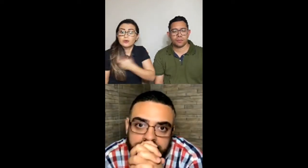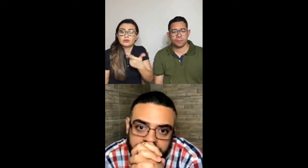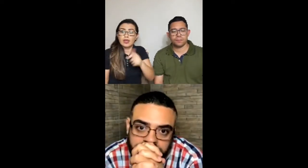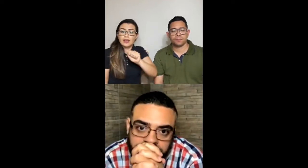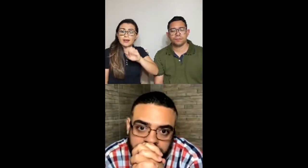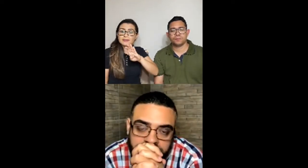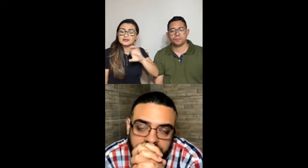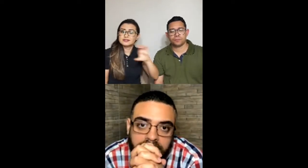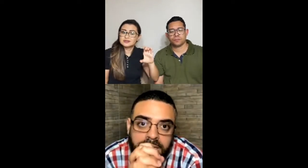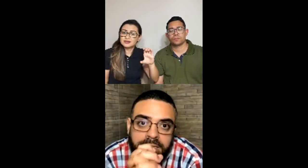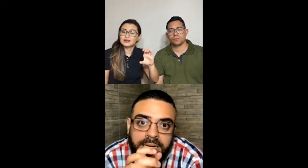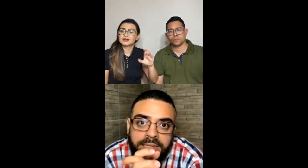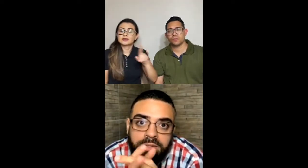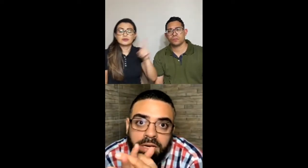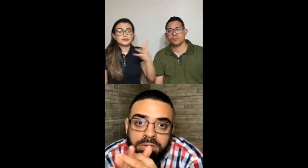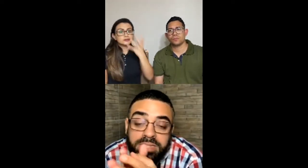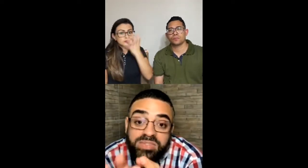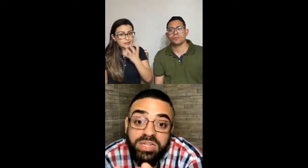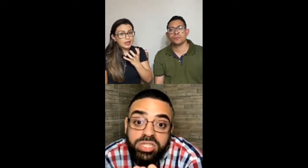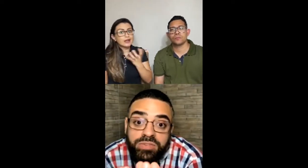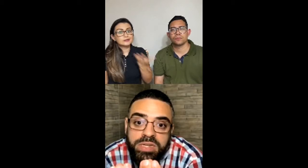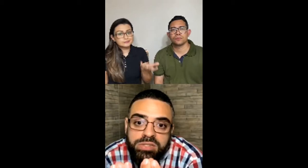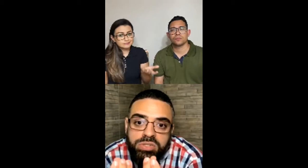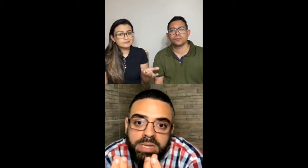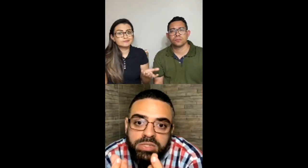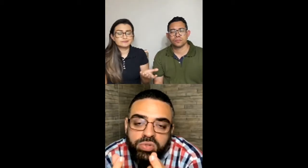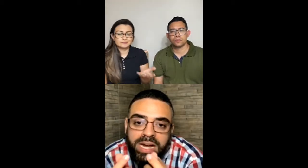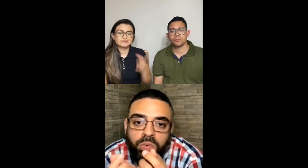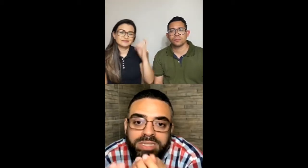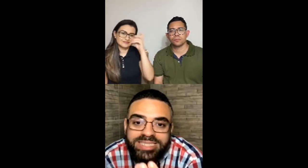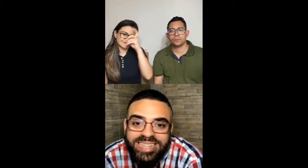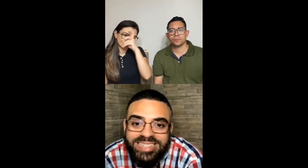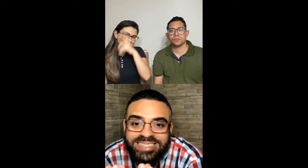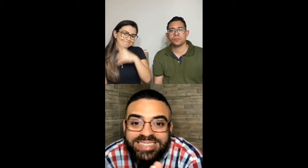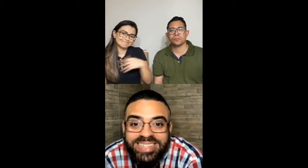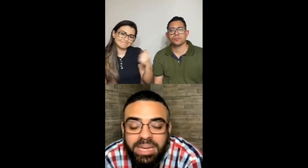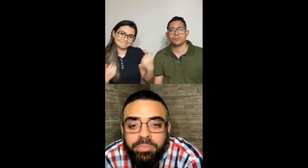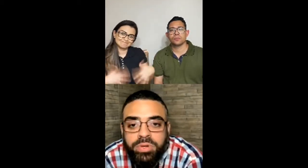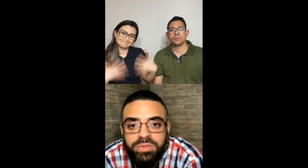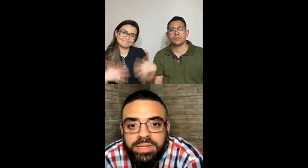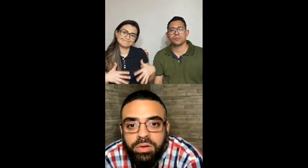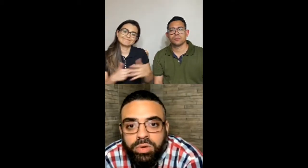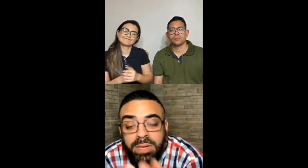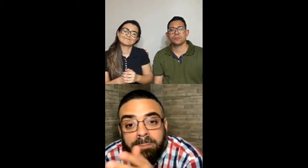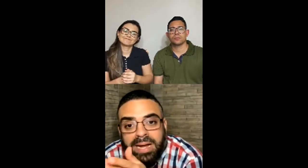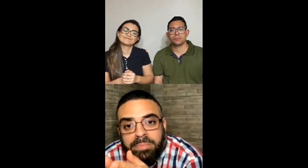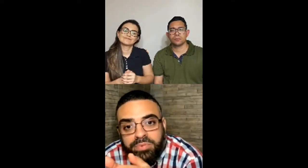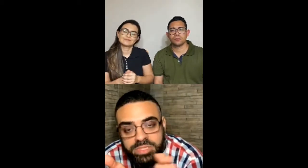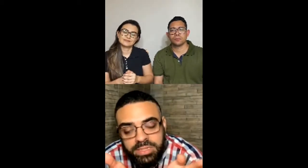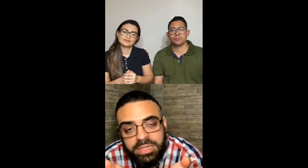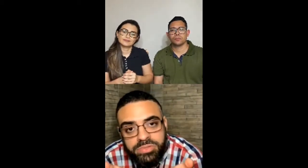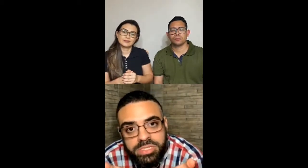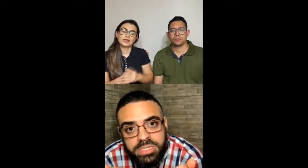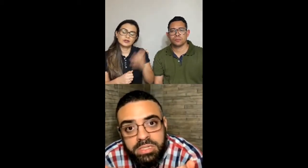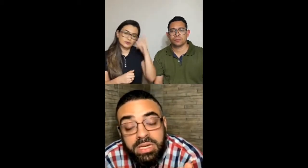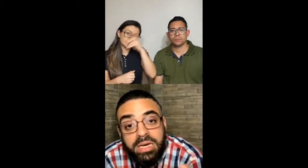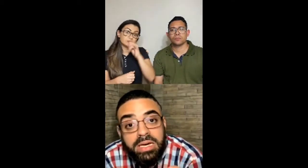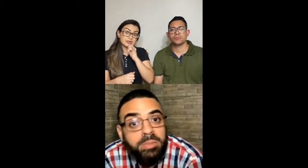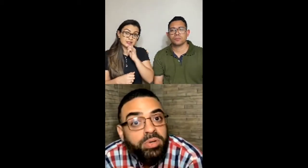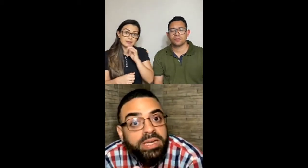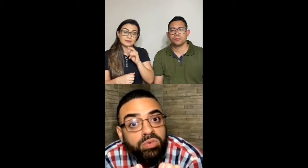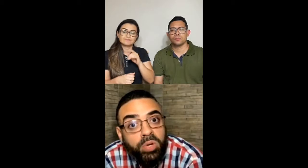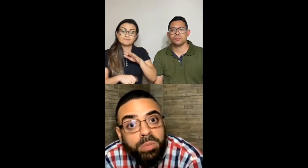língua. Então, assim, eram coisas muito sérias. E aí, o que acontece? Fica difícil de mensurar